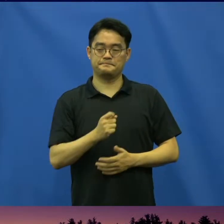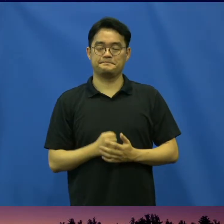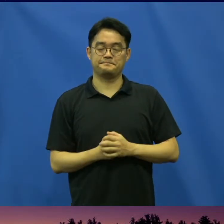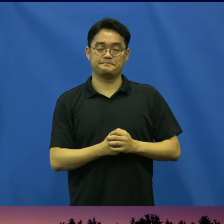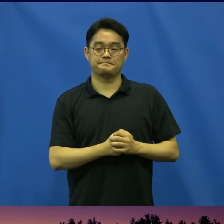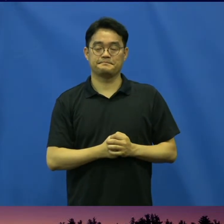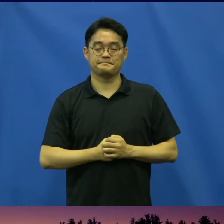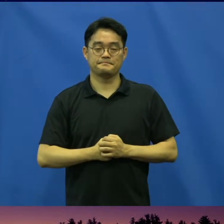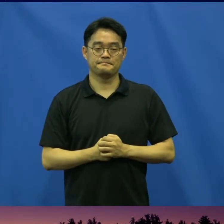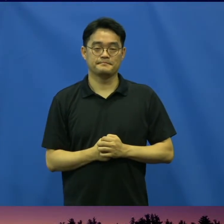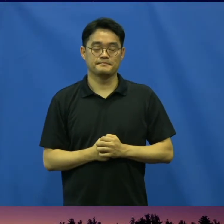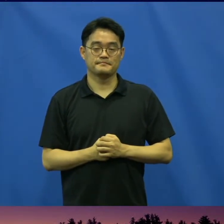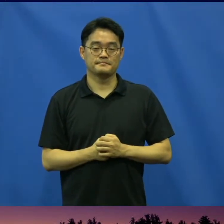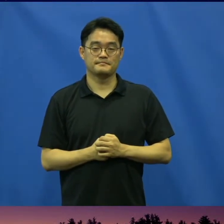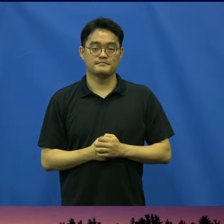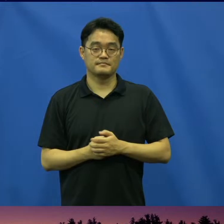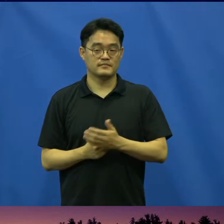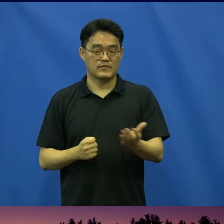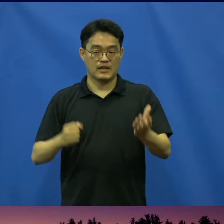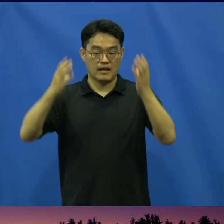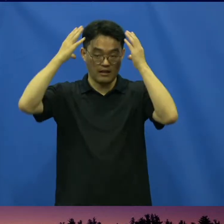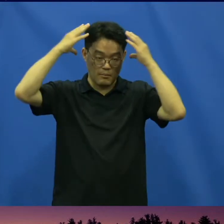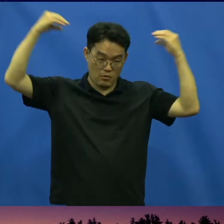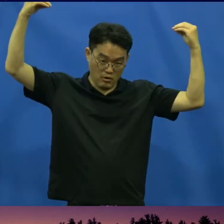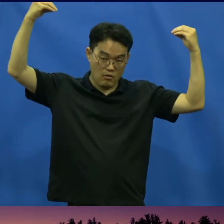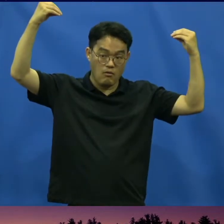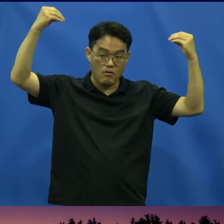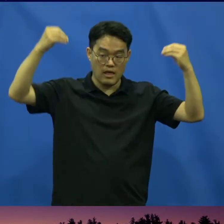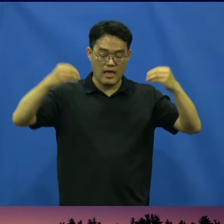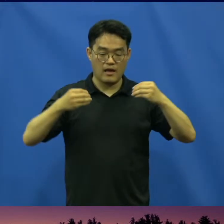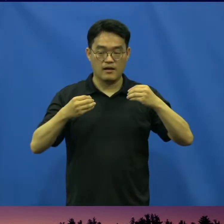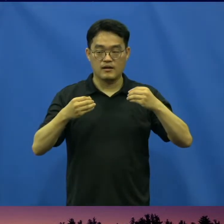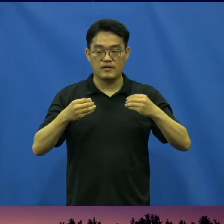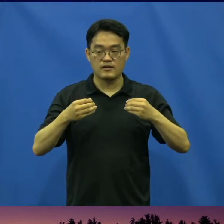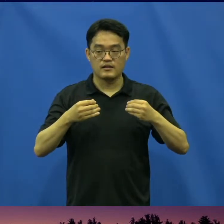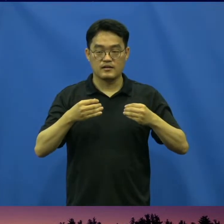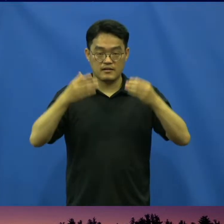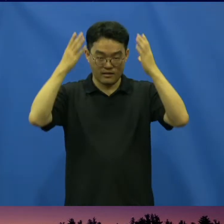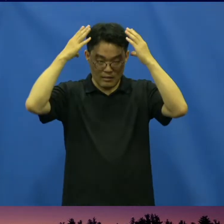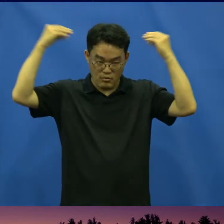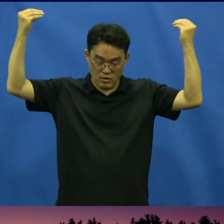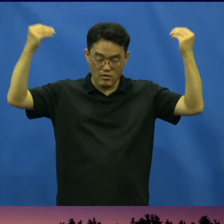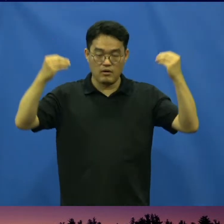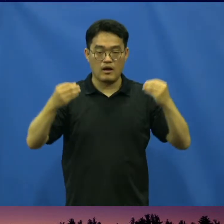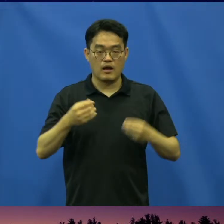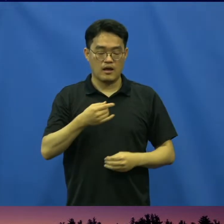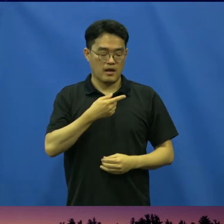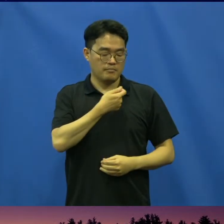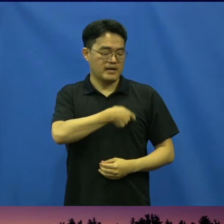그 나폴레옹이 그래서 나의 사전에는 불가능이 없다. 헛소리.